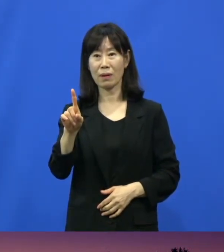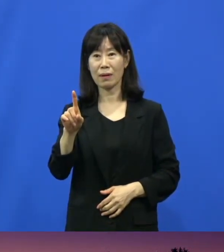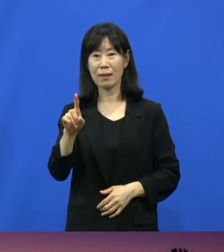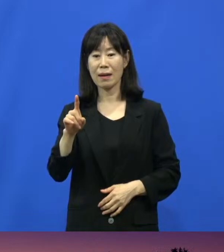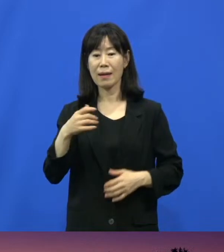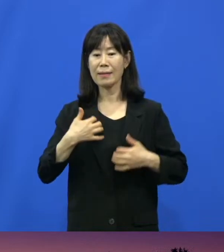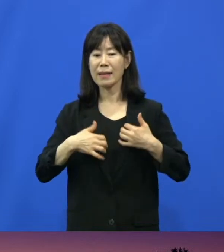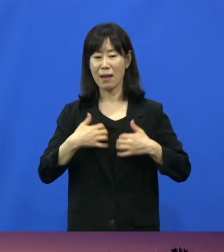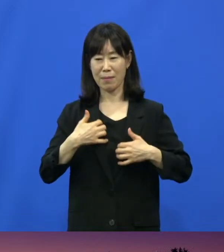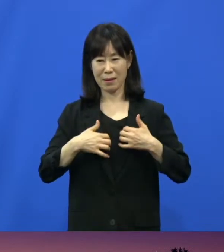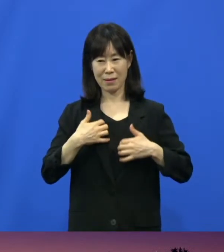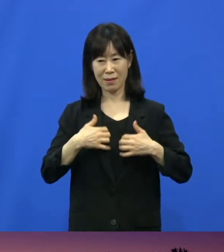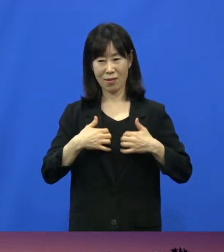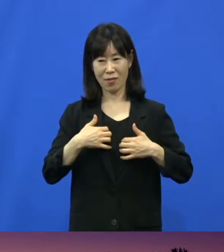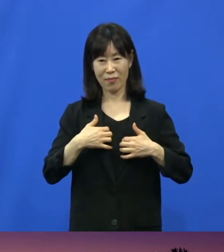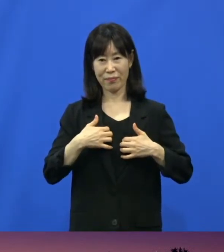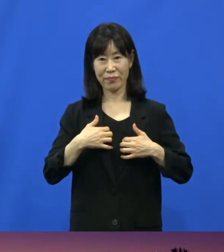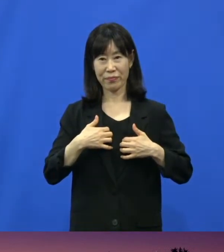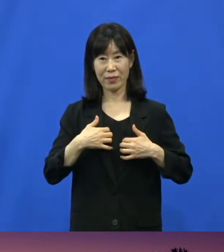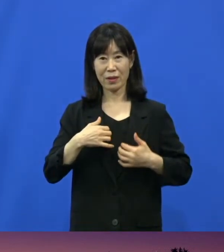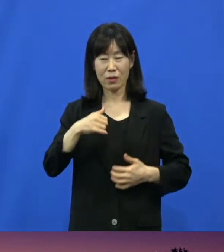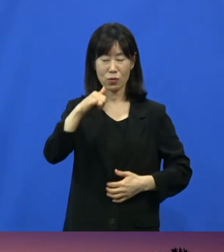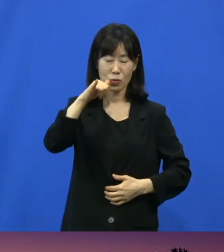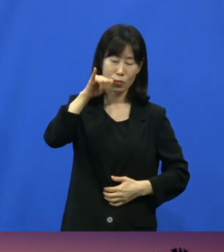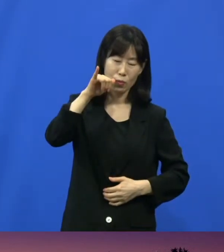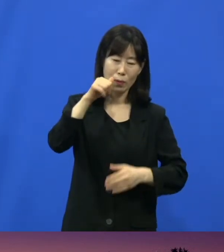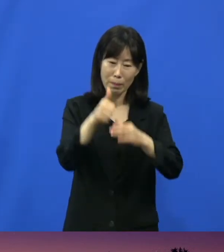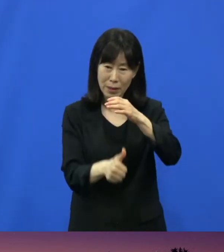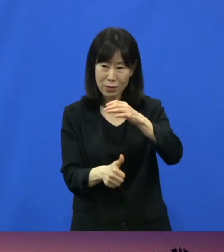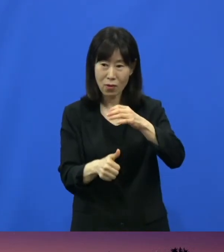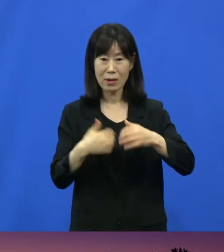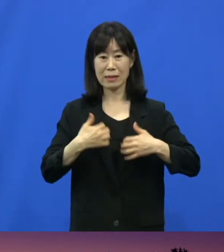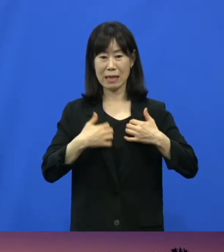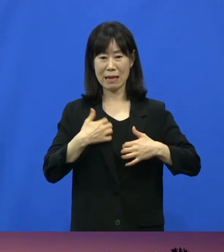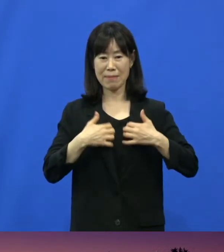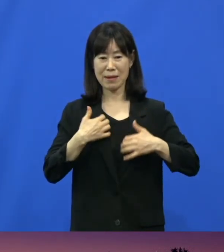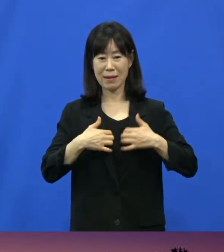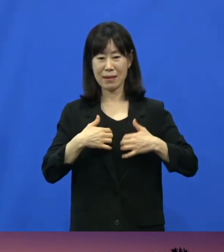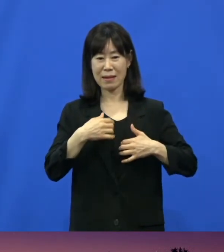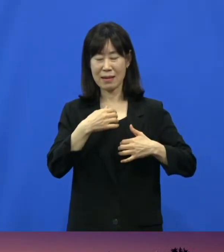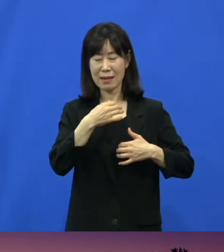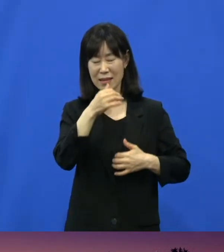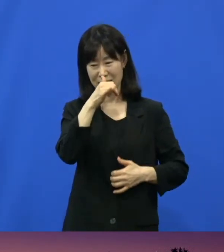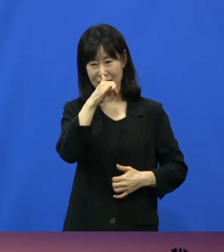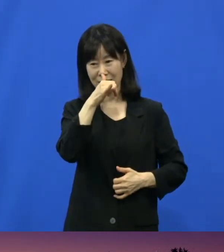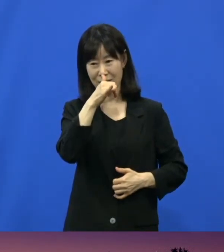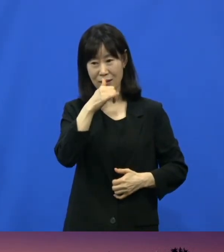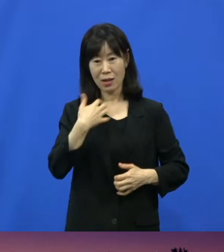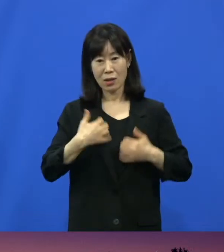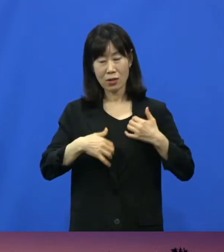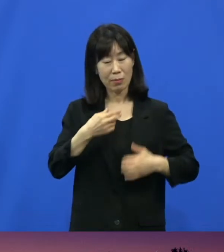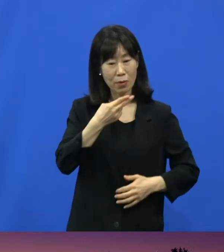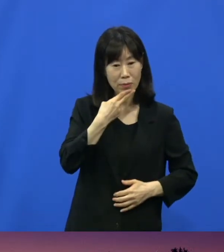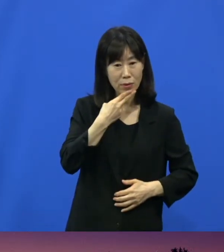재미가 있는 거예요. 뭐든지 그 중독에 빠지는 재미가 있어요. 그 쾌락이 있어요. 재미없는데 중독에 빠져요, 여러분?